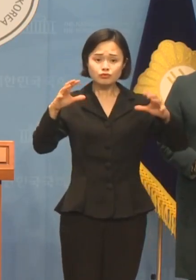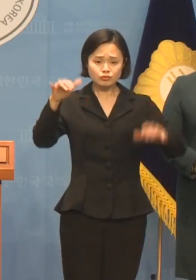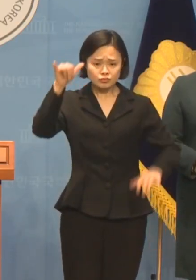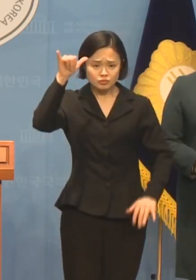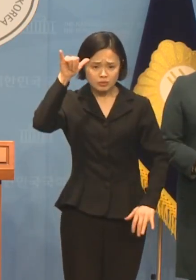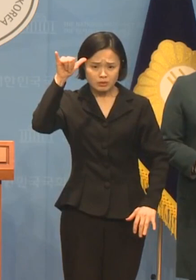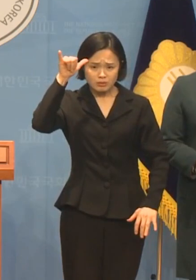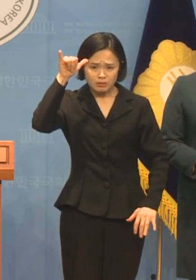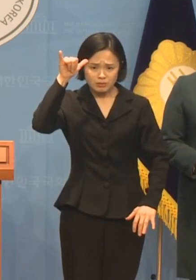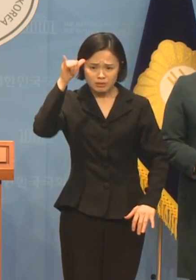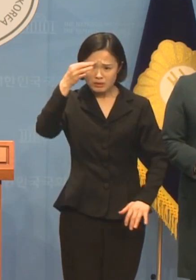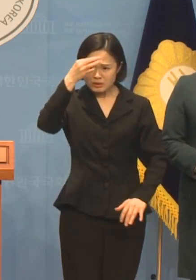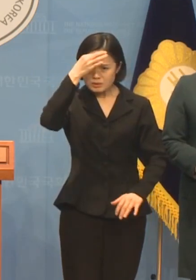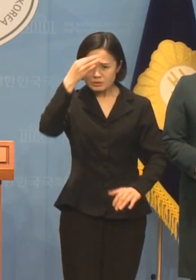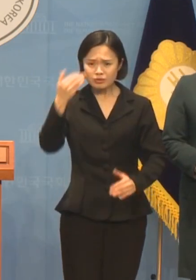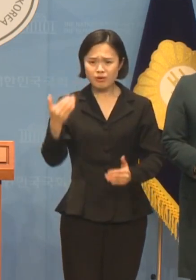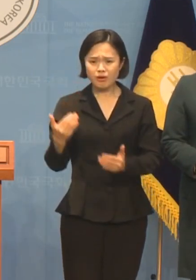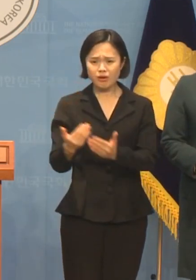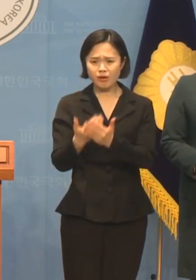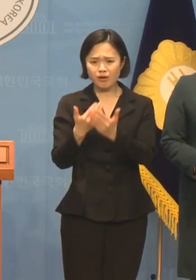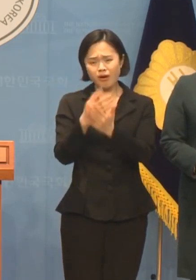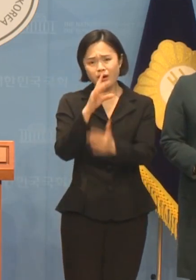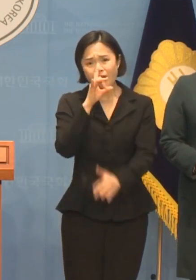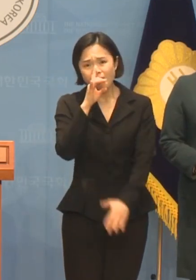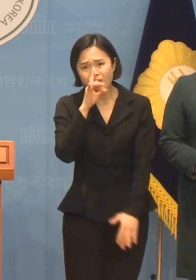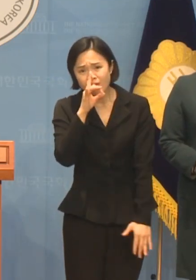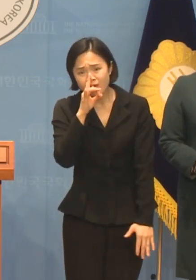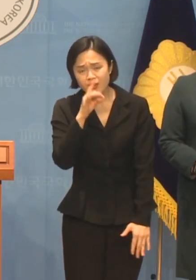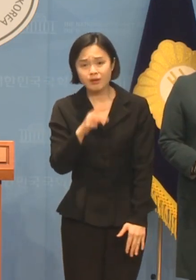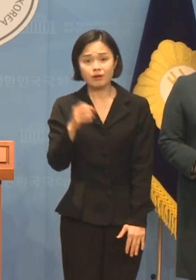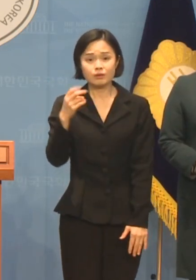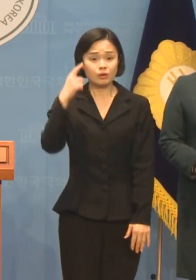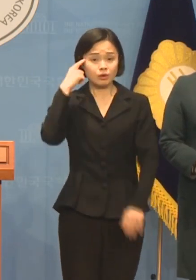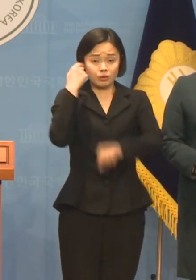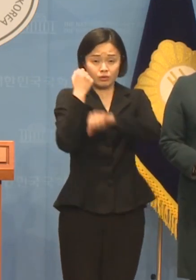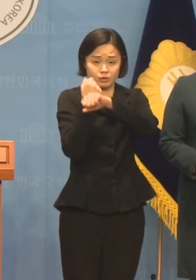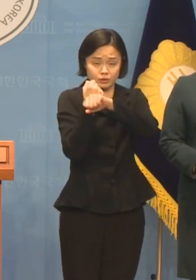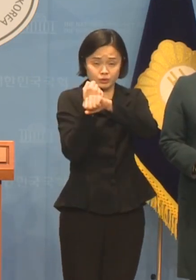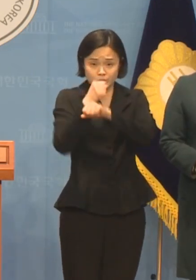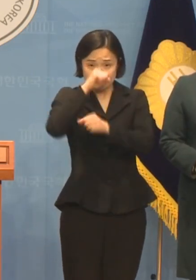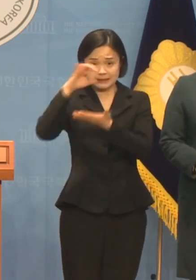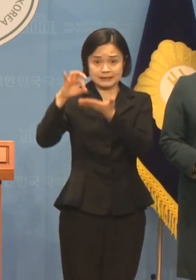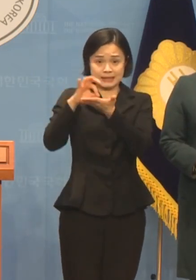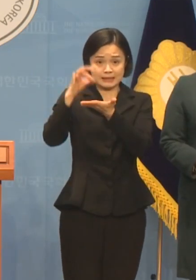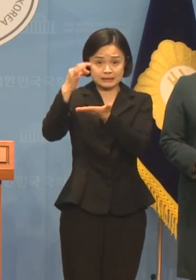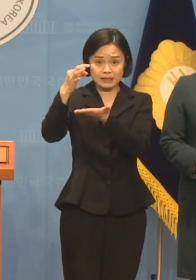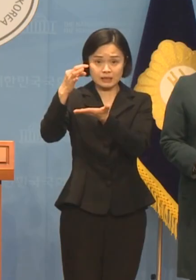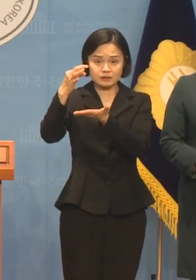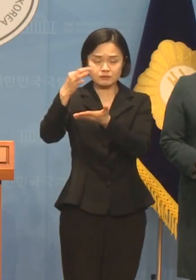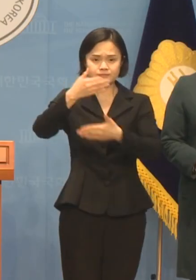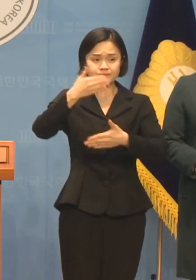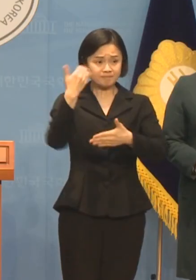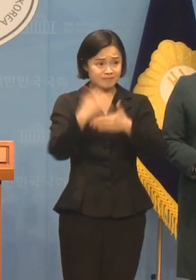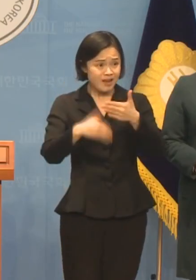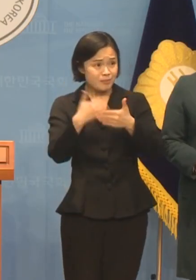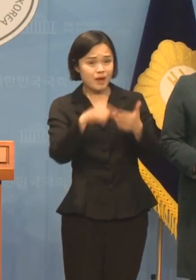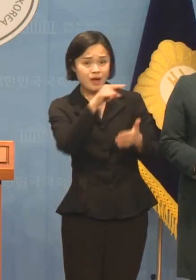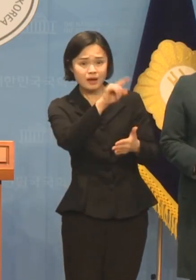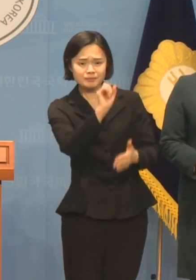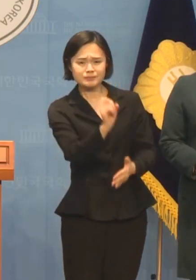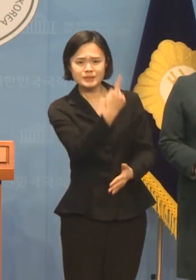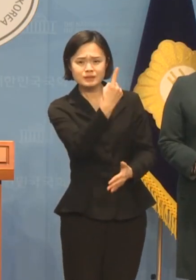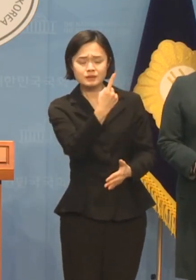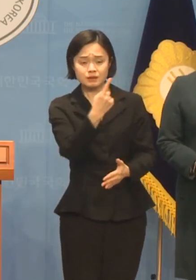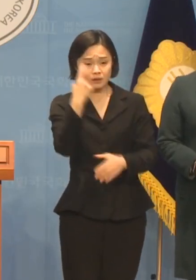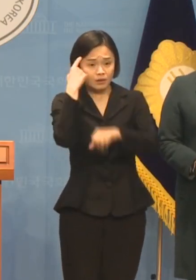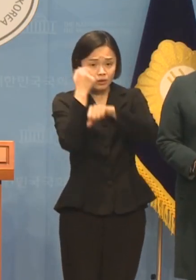박탈은 연구개발과 스타트업 정신을 고갈시켰습니다. 비상계엄과 동시에 전 세계 투자는